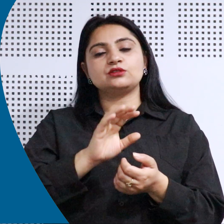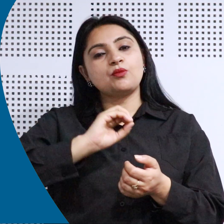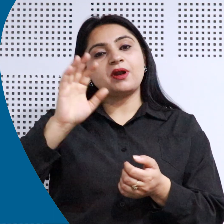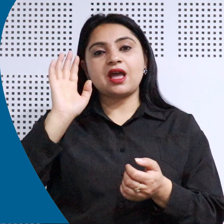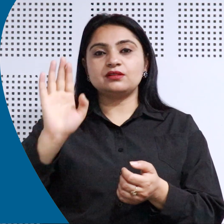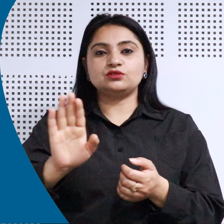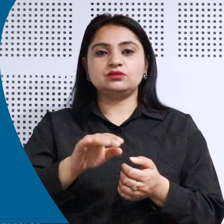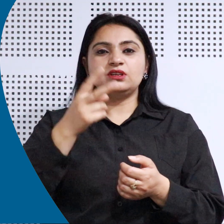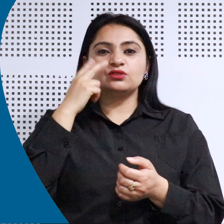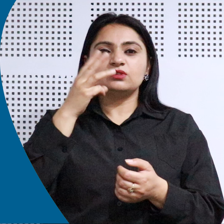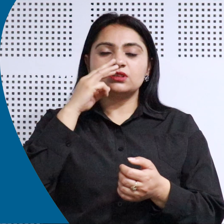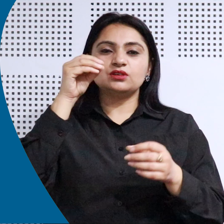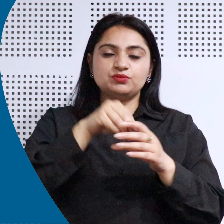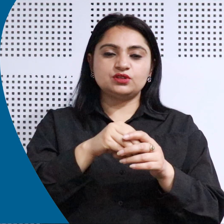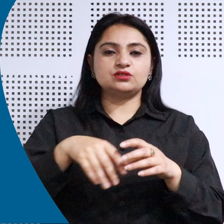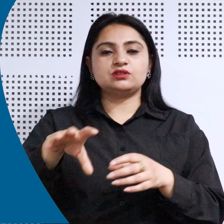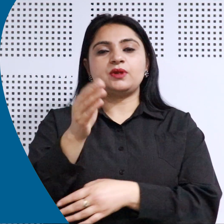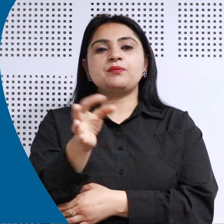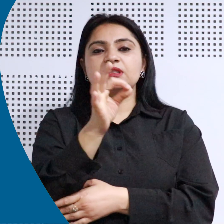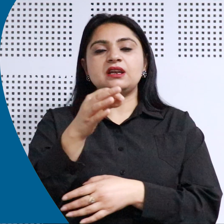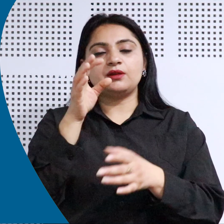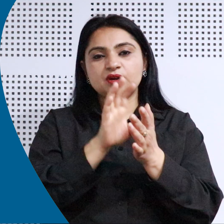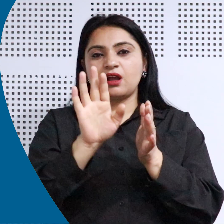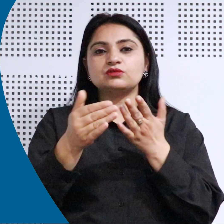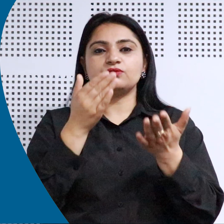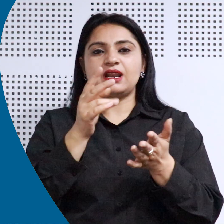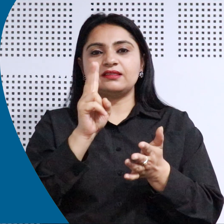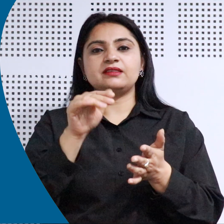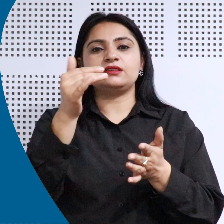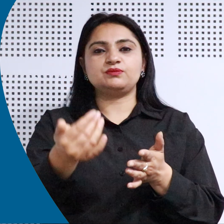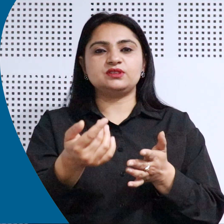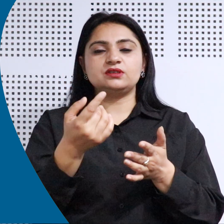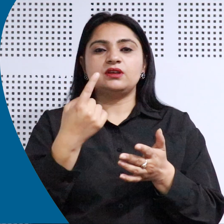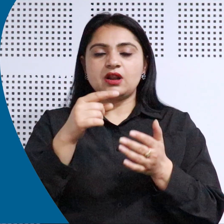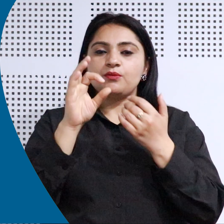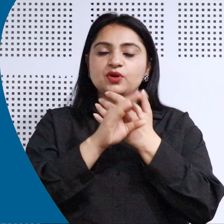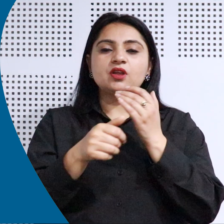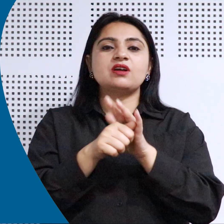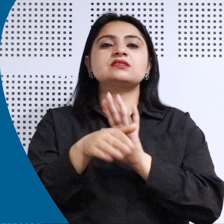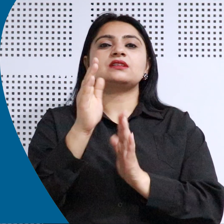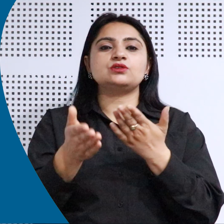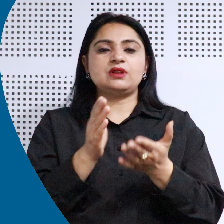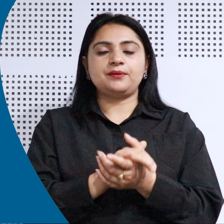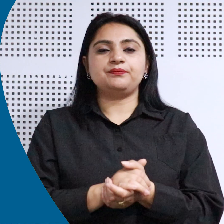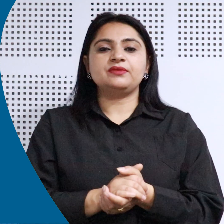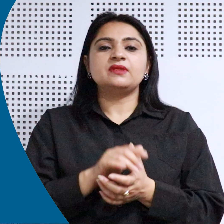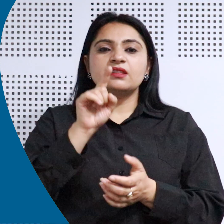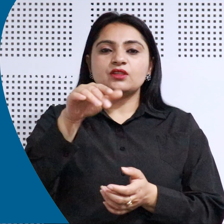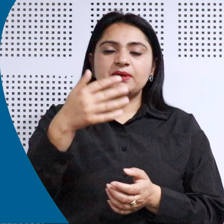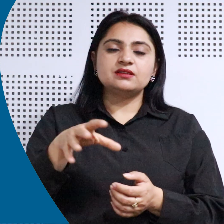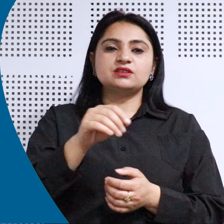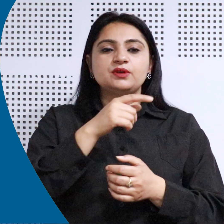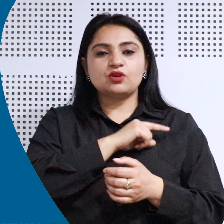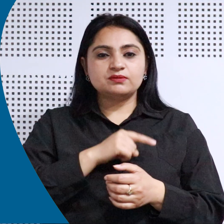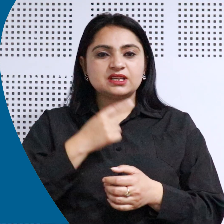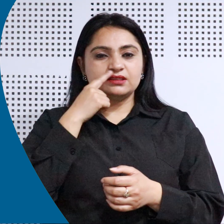पठाइसकेका छौँ। अब 2-3 दिनमा चाहिँ सबै मन्त्रालयबाट आउँछ। सायद त्यो भइसकेपछि चाहिँ एउटा प्रक्रिया अगाडि बढ्ला। तपाईँमाथि सबै कर्मचारीदेखि